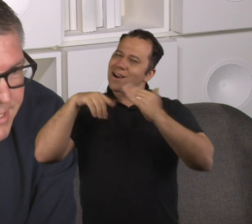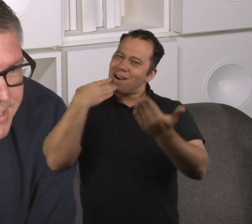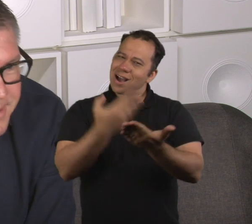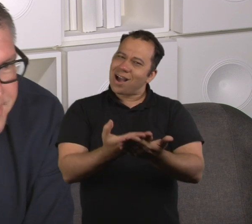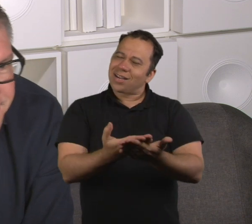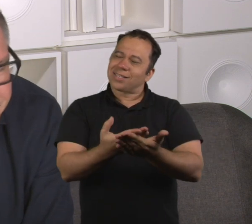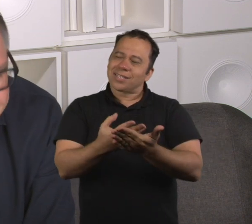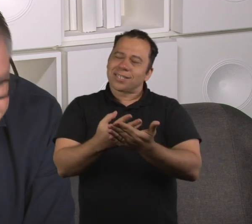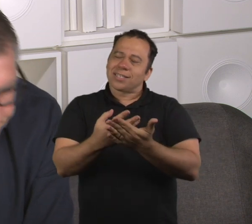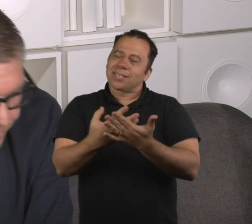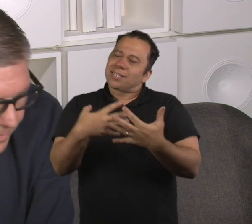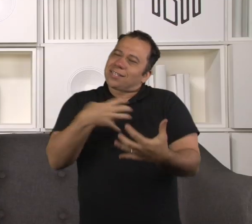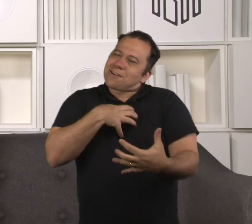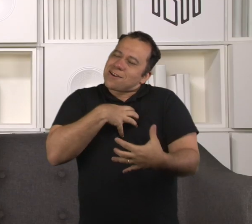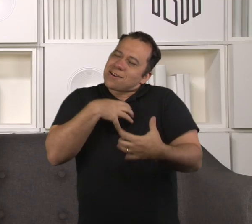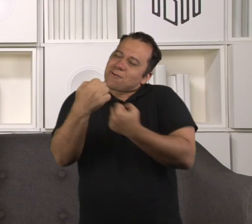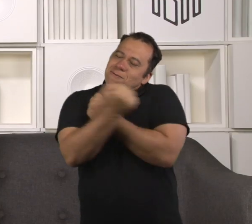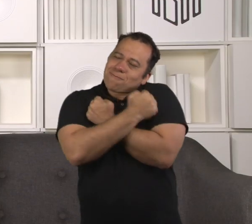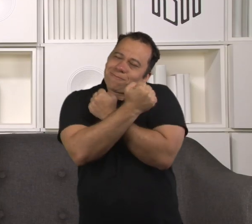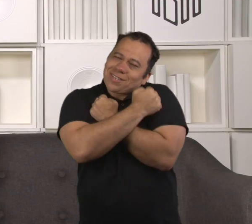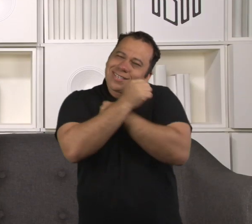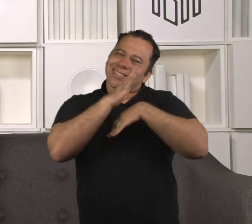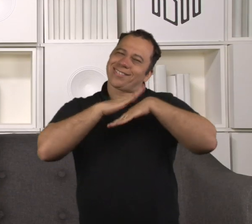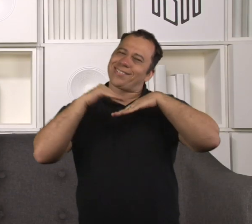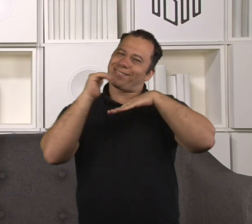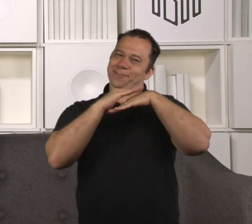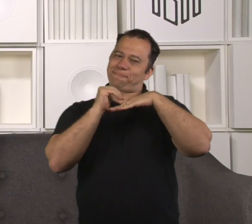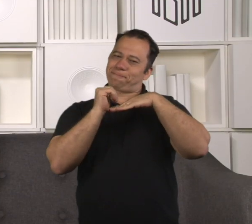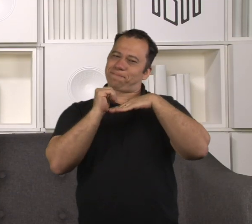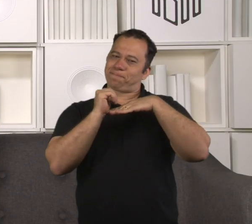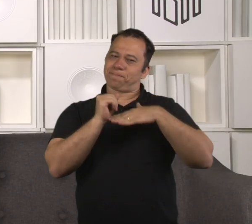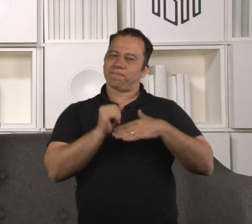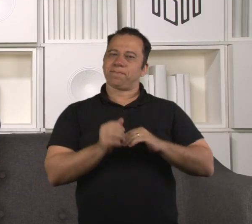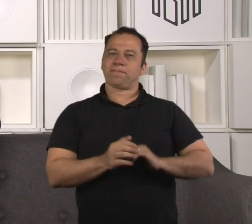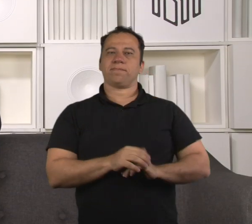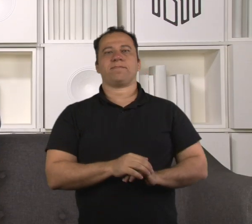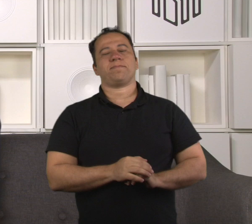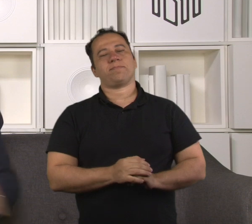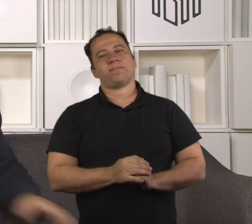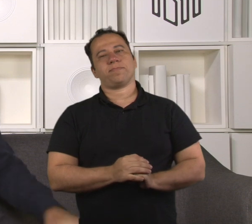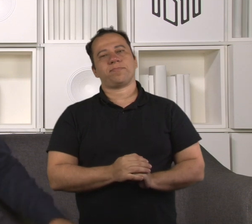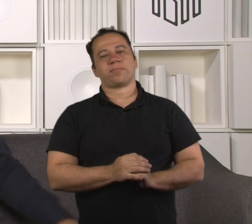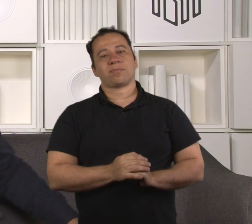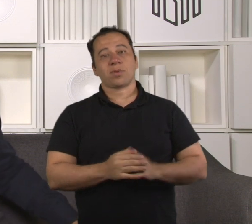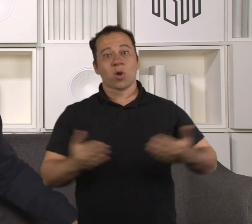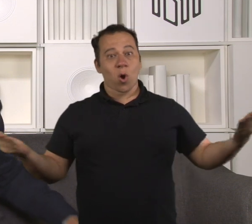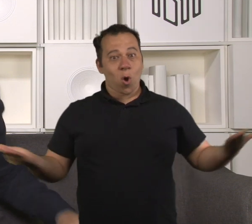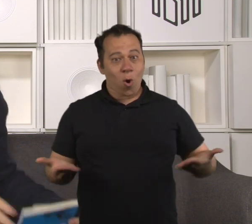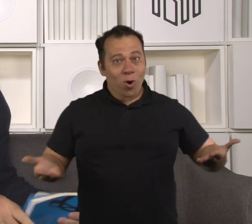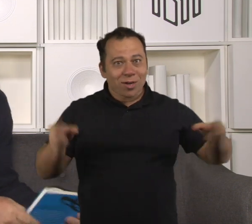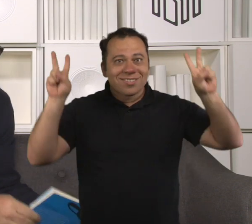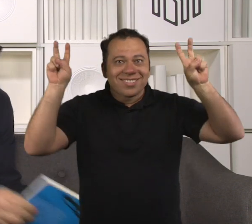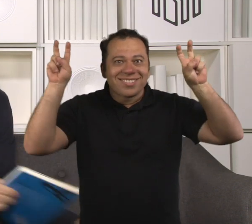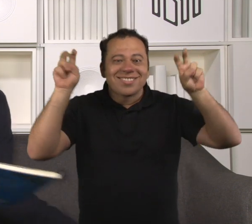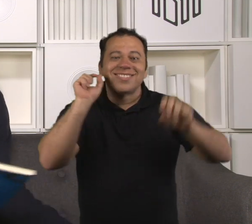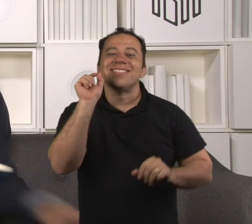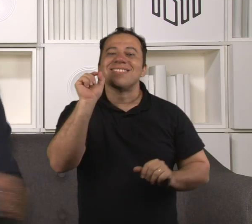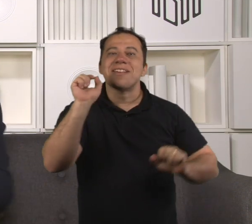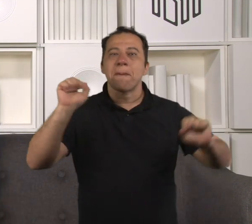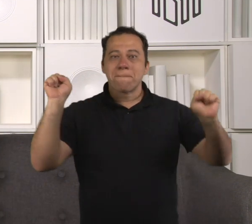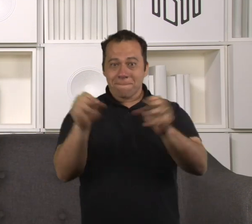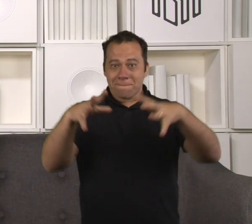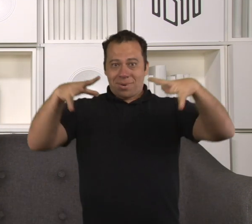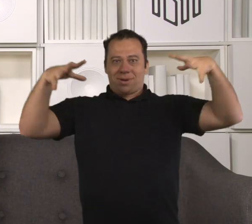nossa intercessão. Hoje, nossa conversa é sobre milagres.